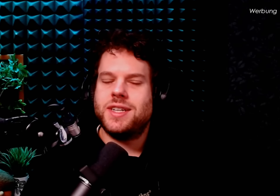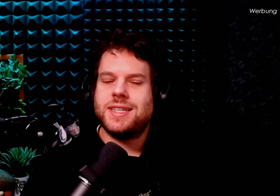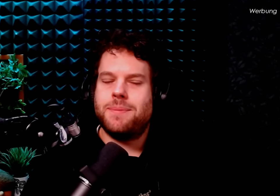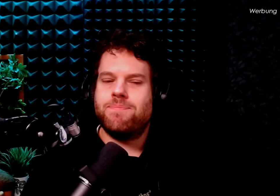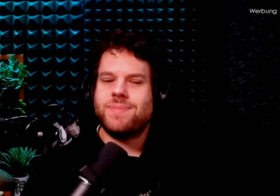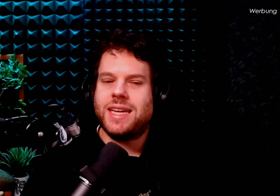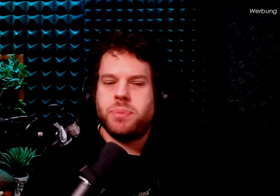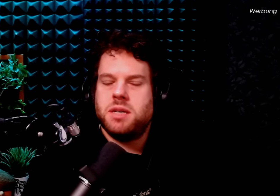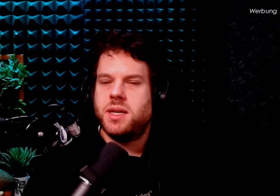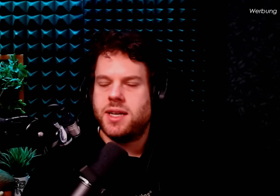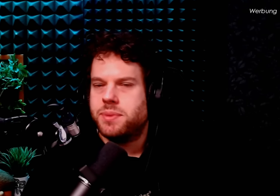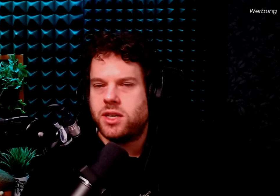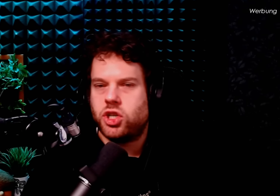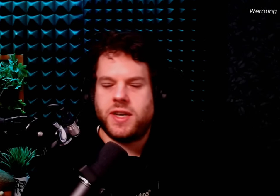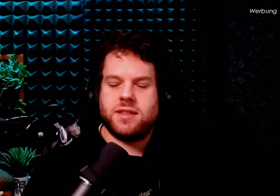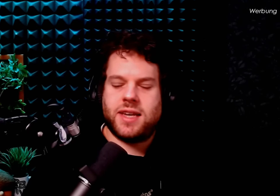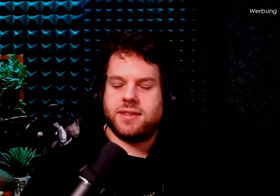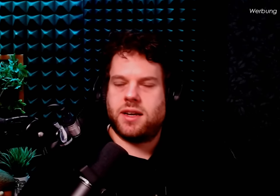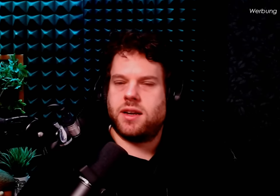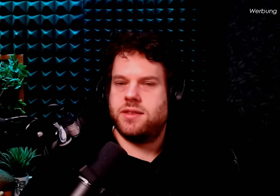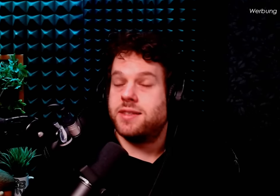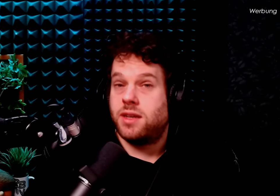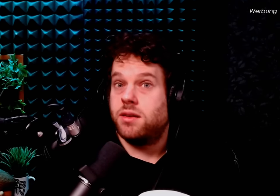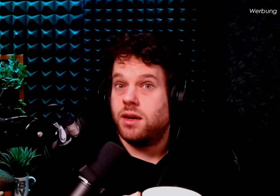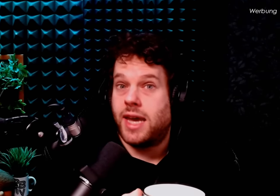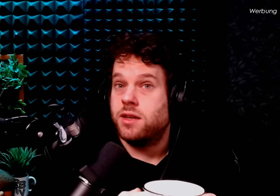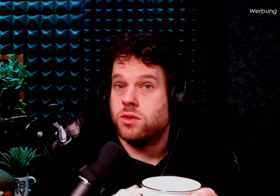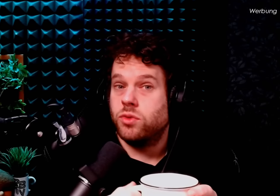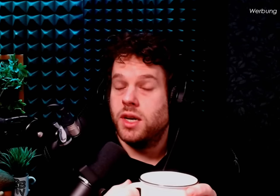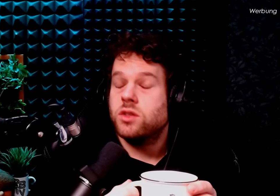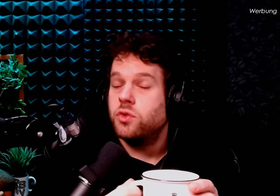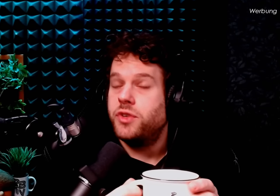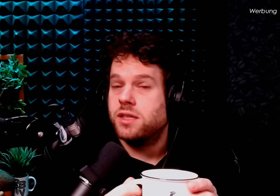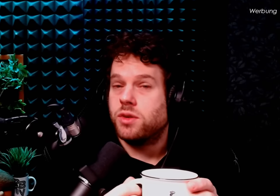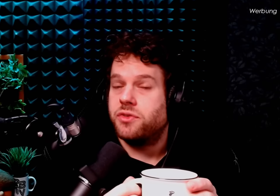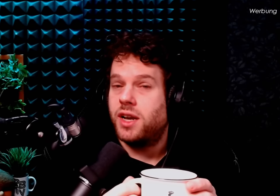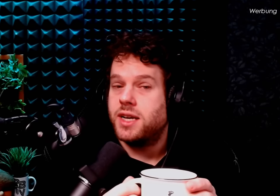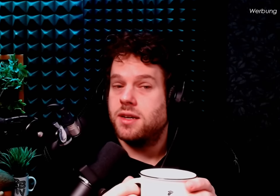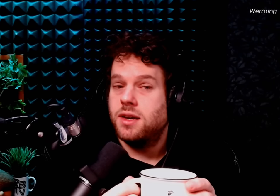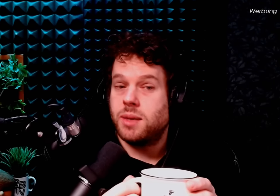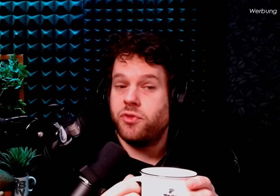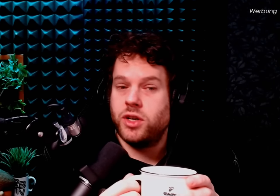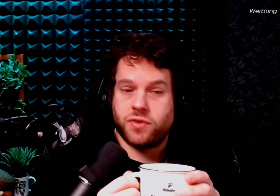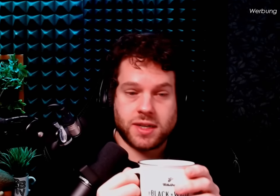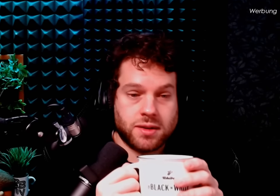ich finde, ähm, ich bin jemand, der gibt seine Schwächen sehr, sehr, sehr, sehr gerne zu. Zu viel sogar vielleicht. Ich habe viele Schwächen.